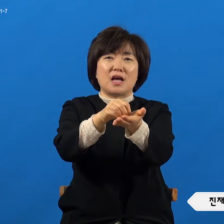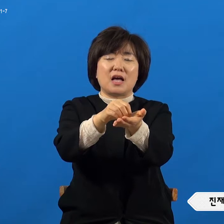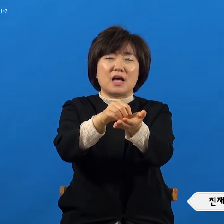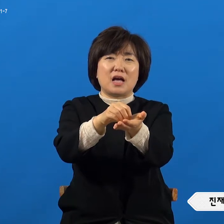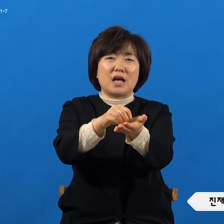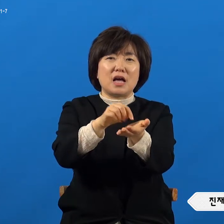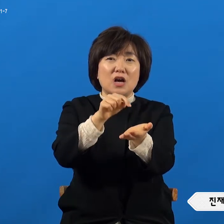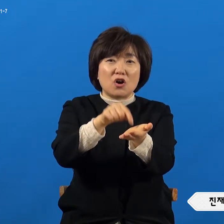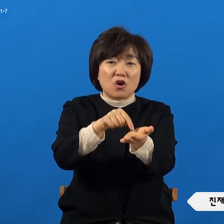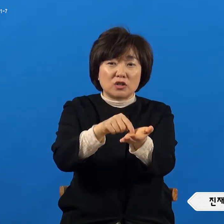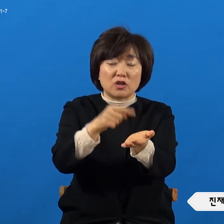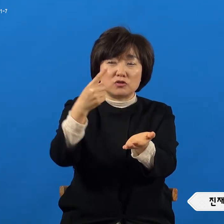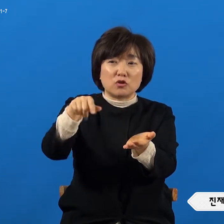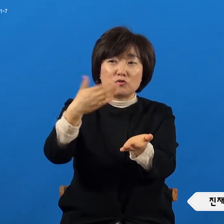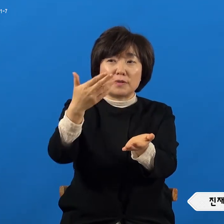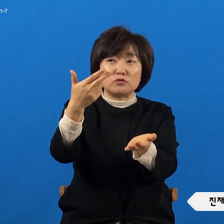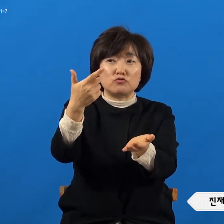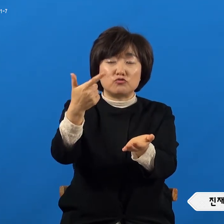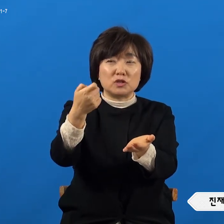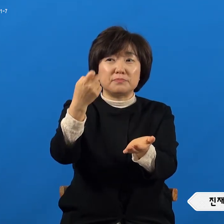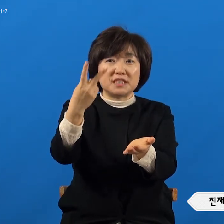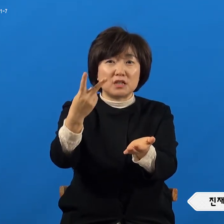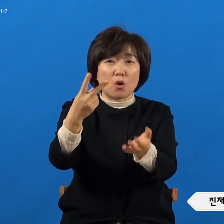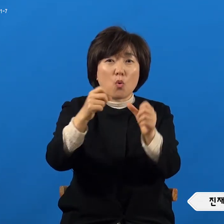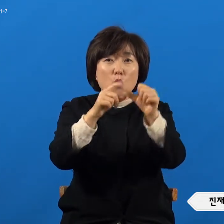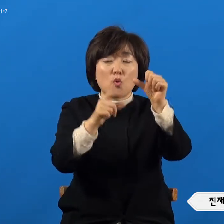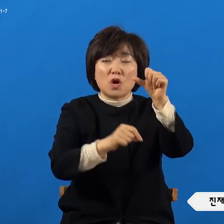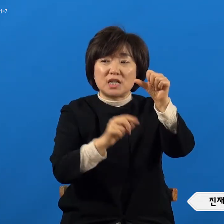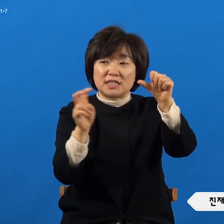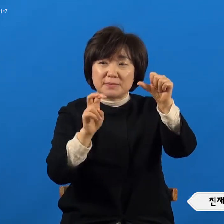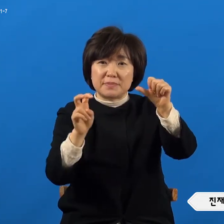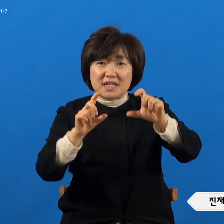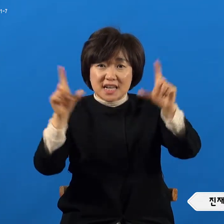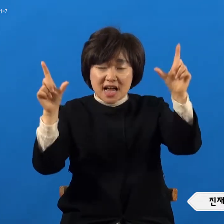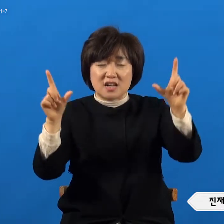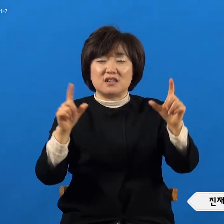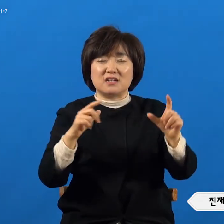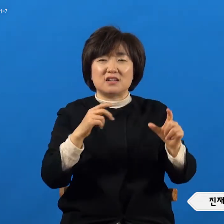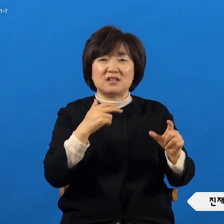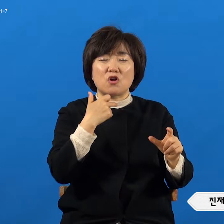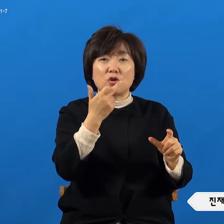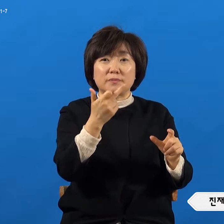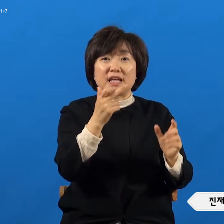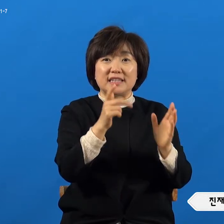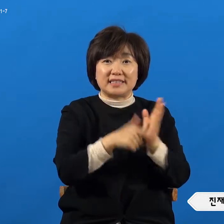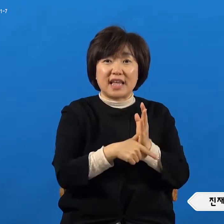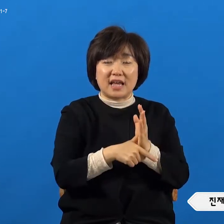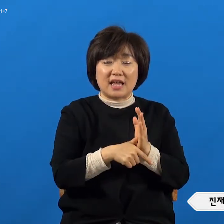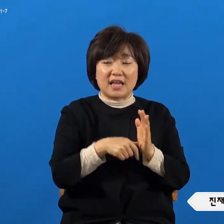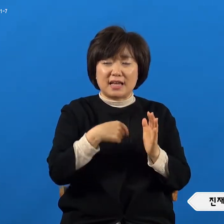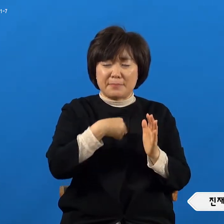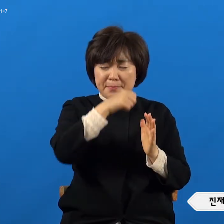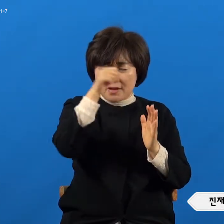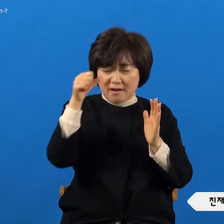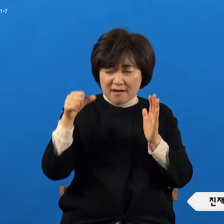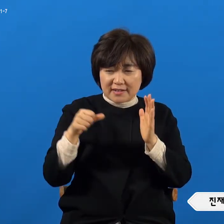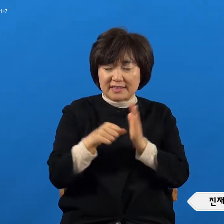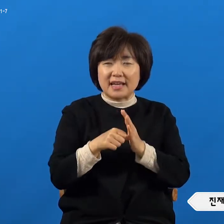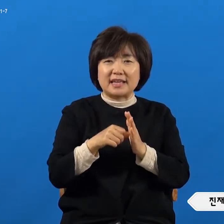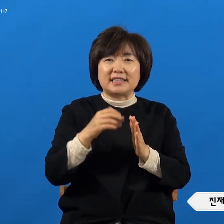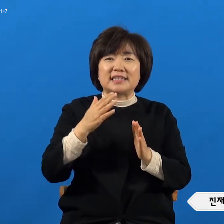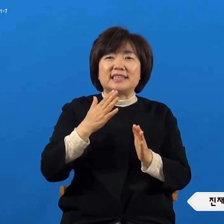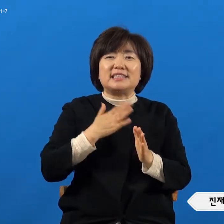그리고 1962년 5월 20일 18세의 강영우는 평생 자기의 눈이 되어줄